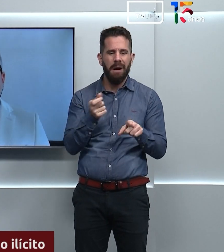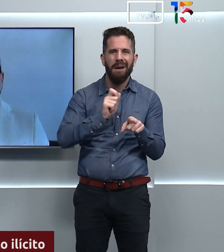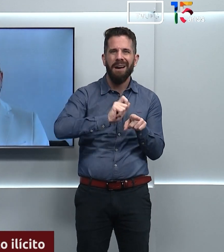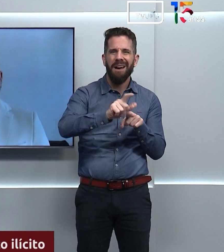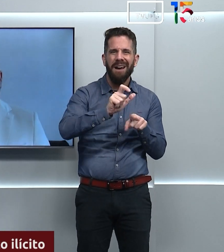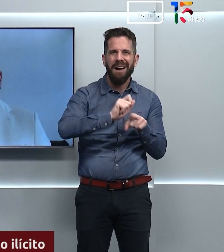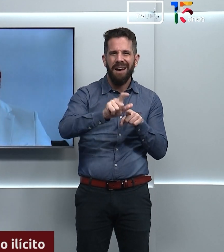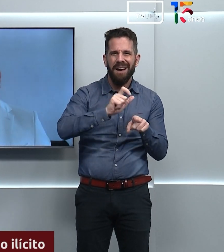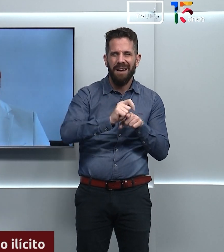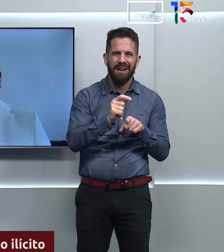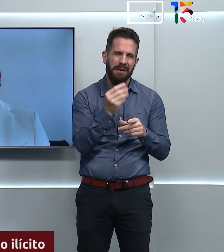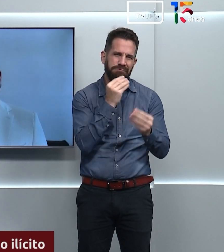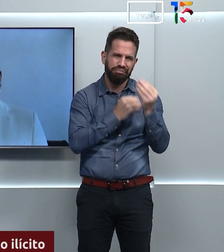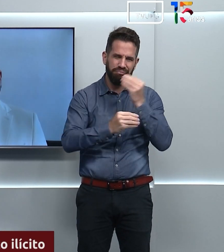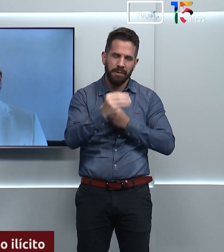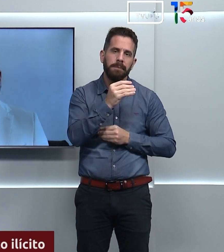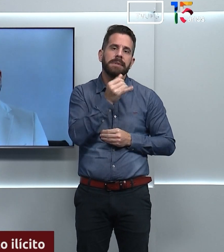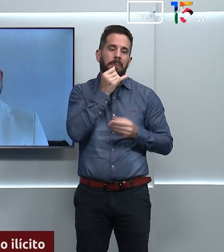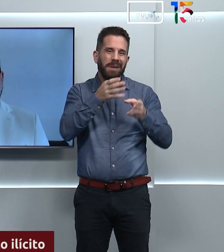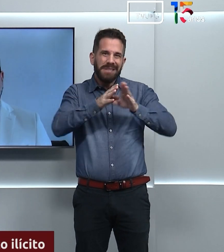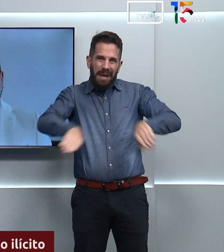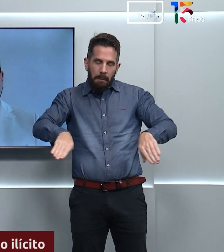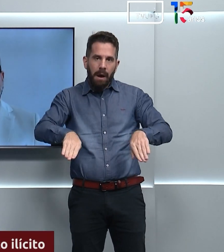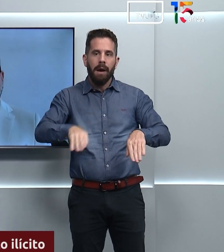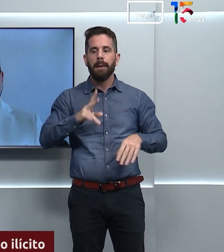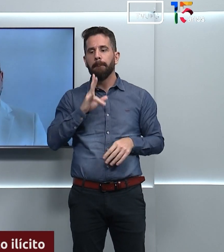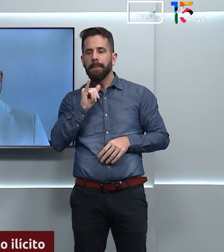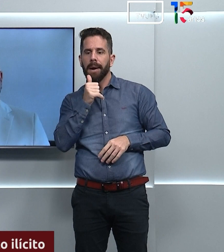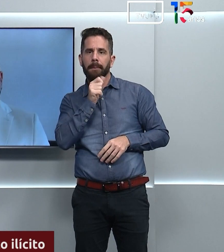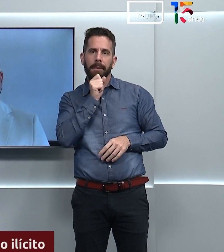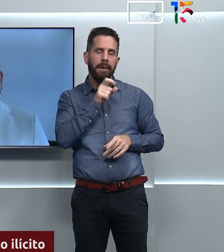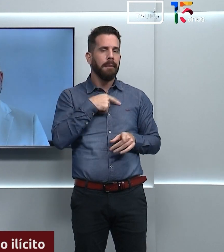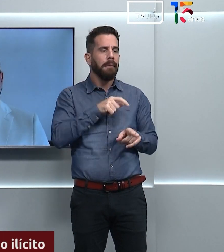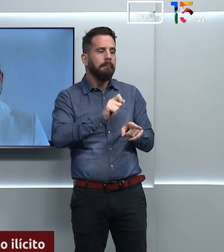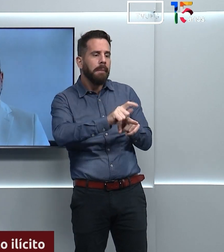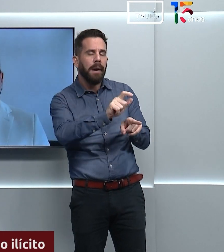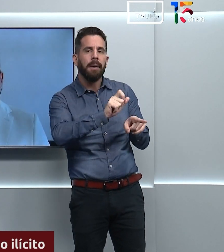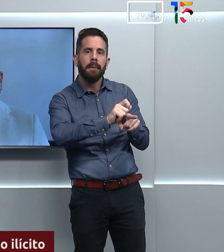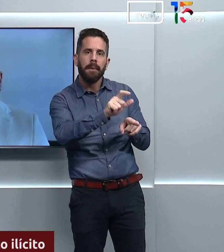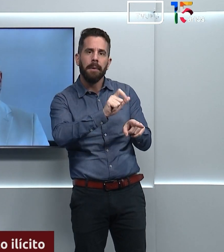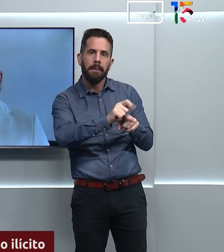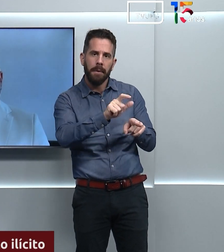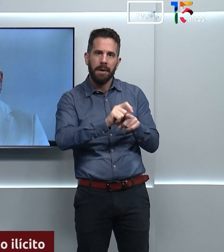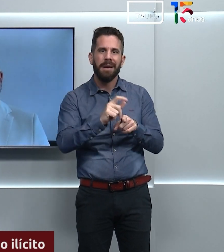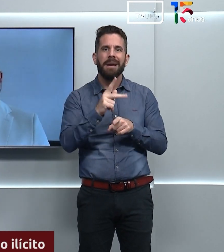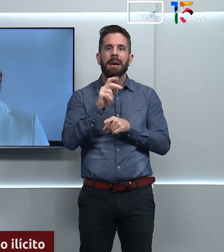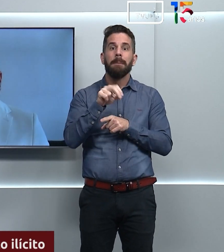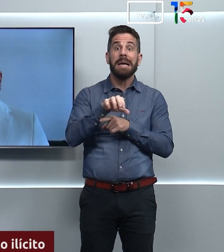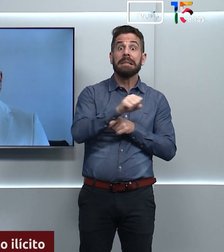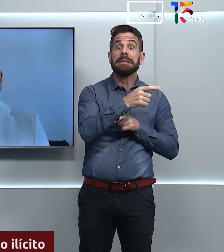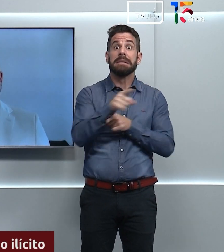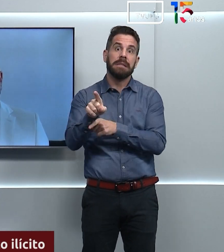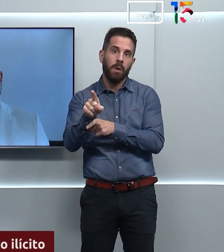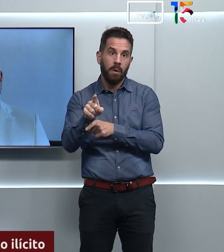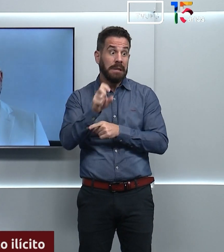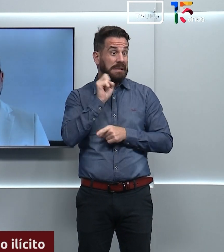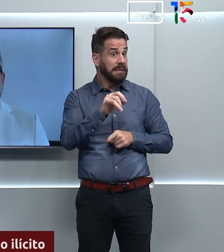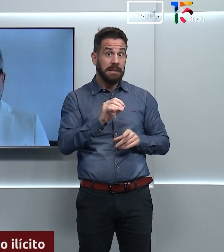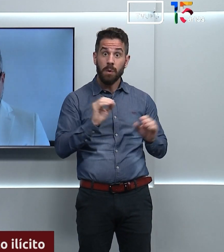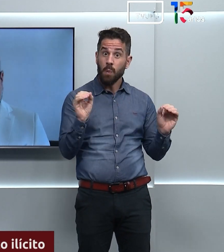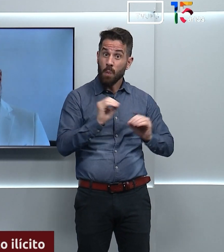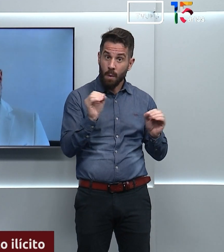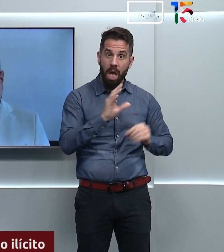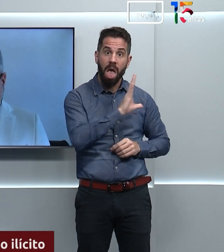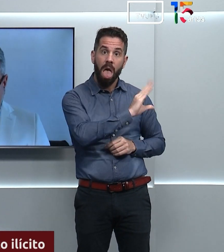abandono financeiro, que hoje é crime, né? Se alguém que deve pagar pensão para uma criança ou um adolescente não faz isso, ele pode ir para a cadeia.